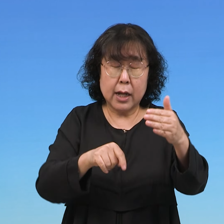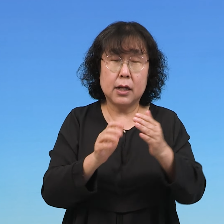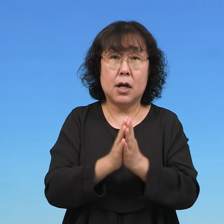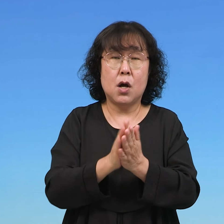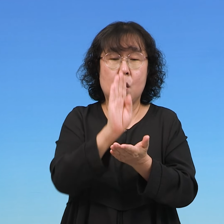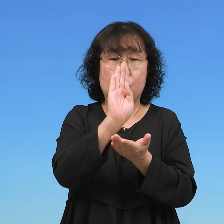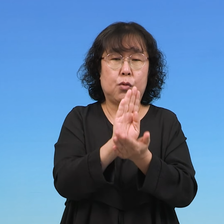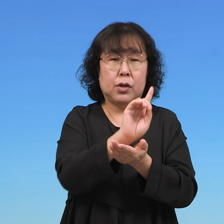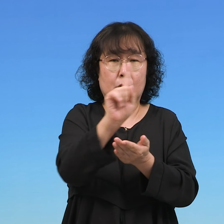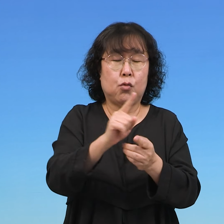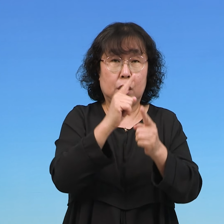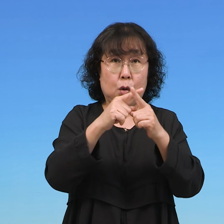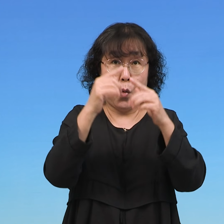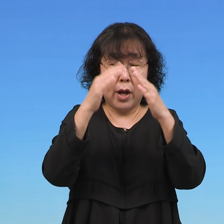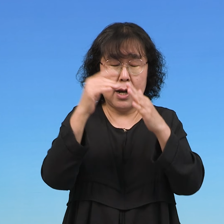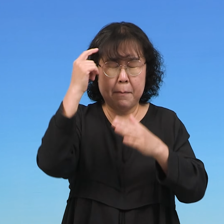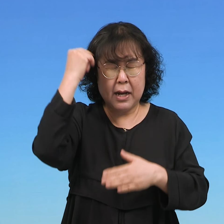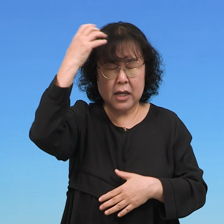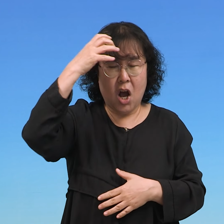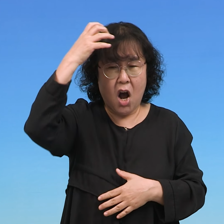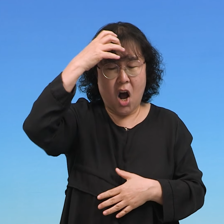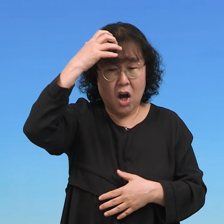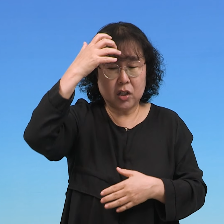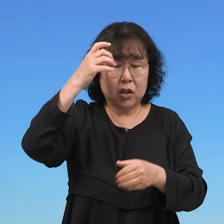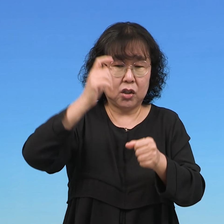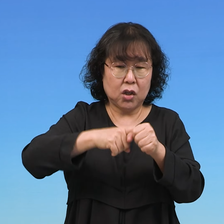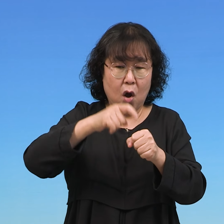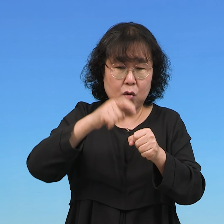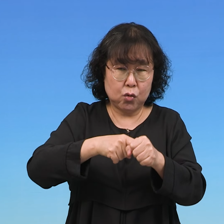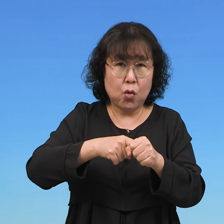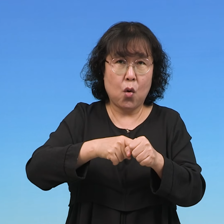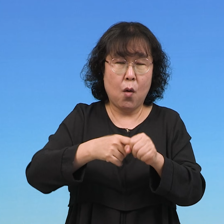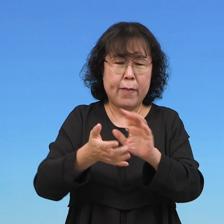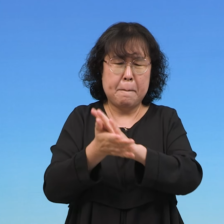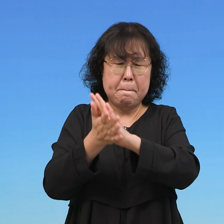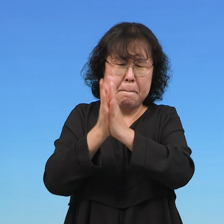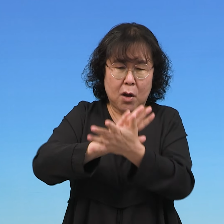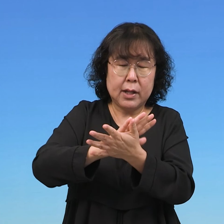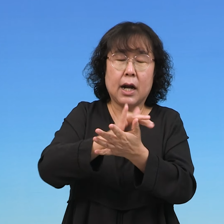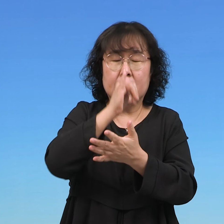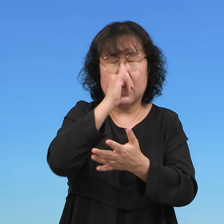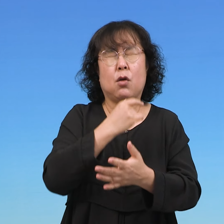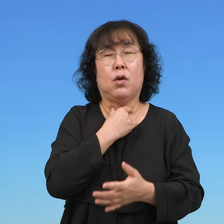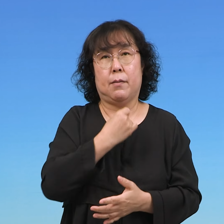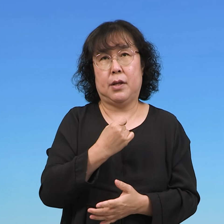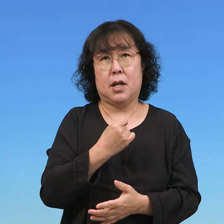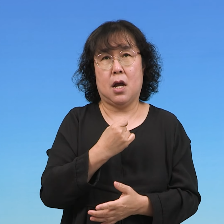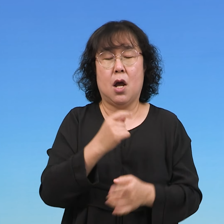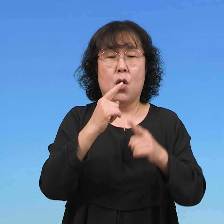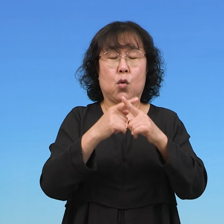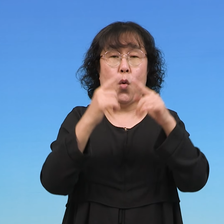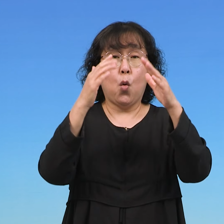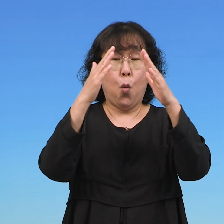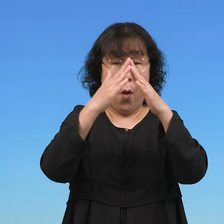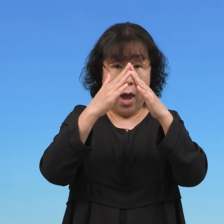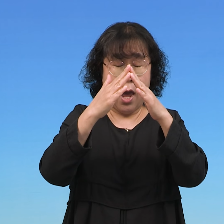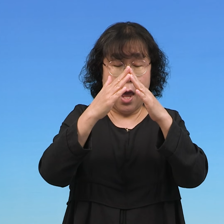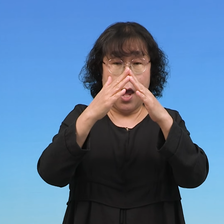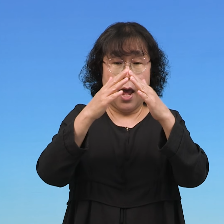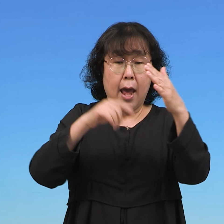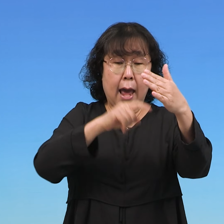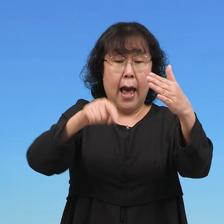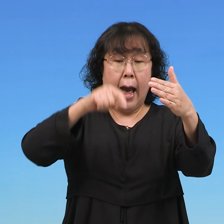우리교회 영적으로 갈아엎기를 원해요. 이 교회는 하나님의 환대를 경험하는 곳이에요.